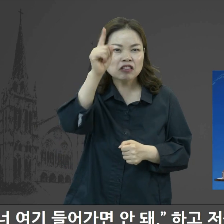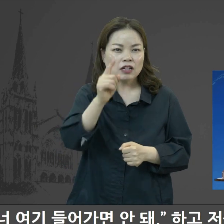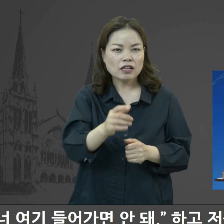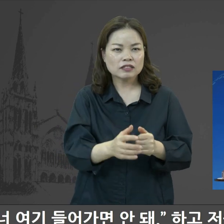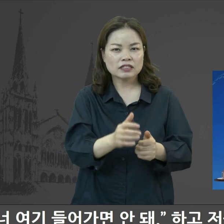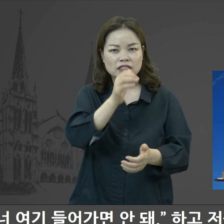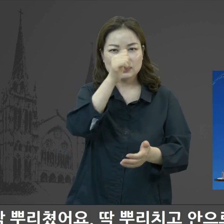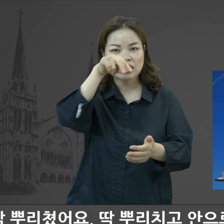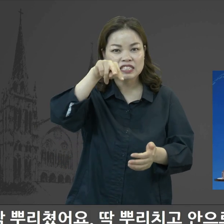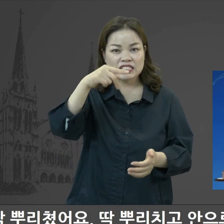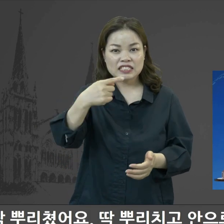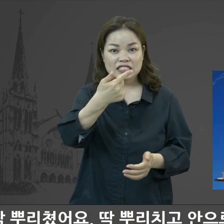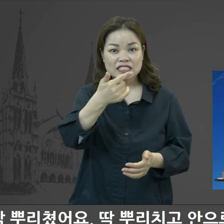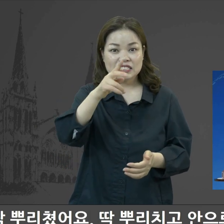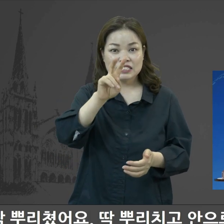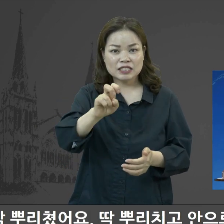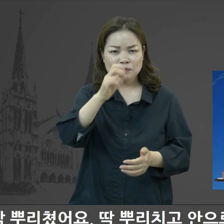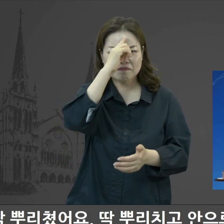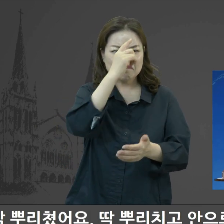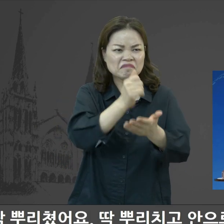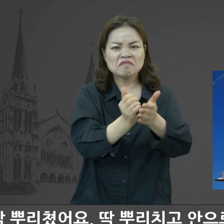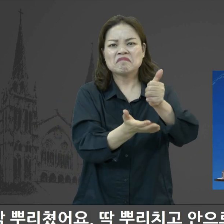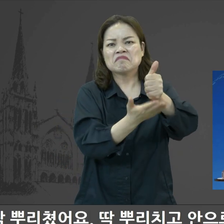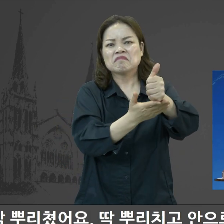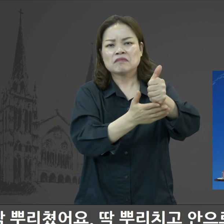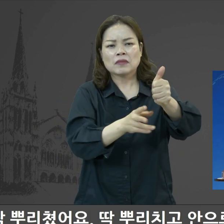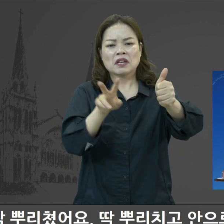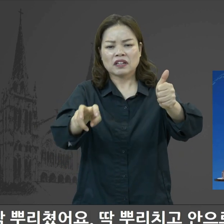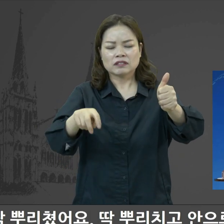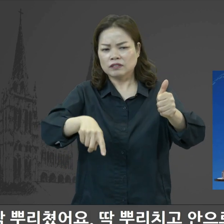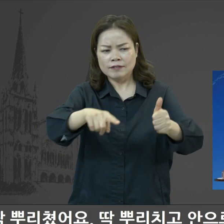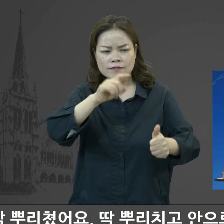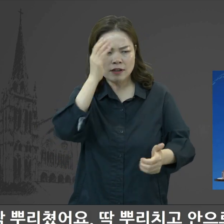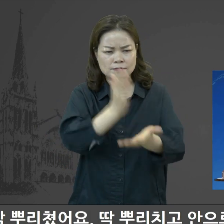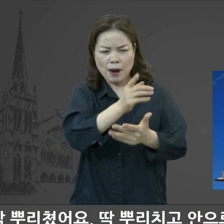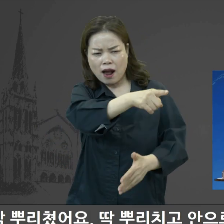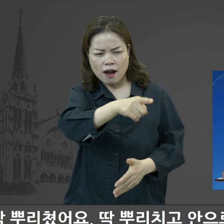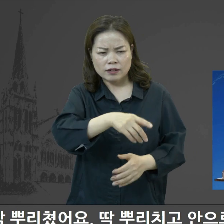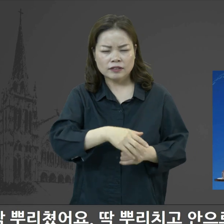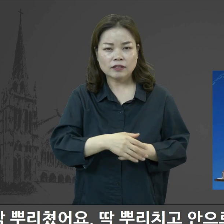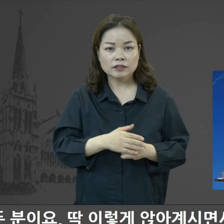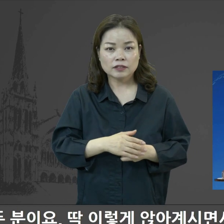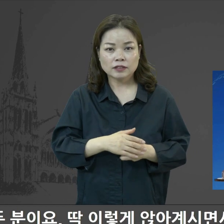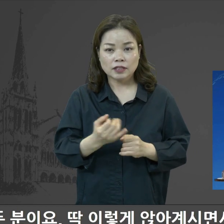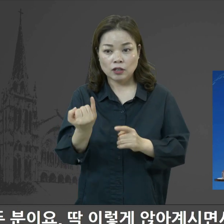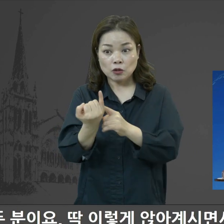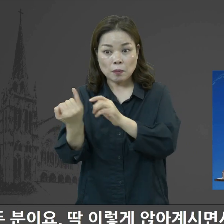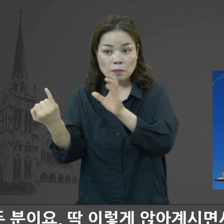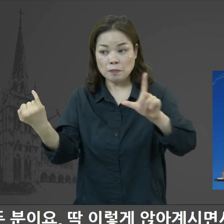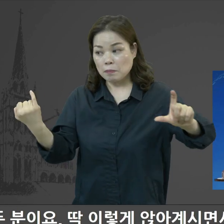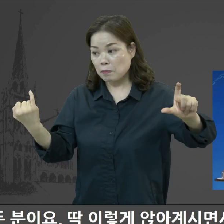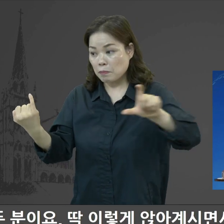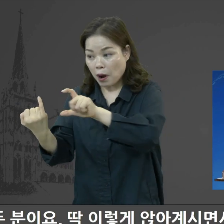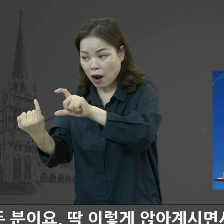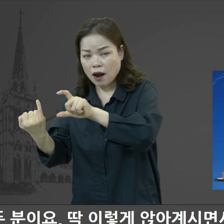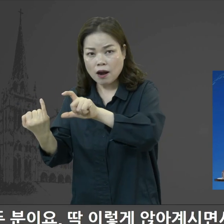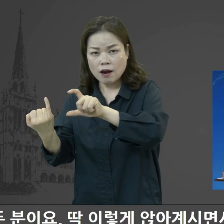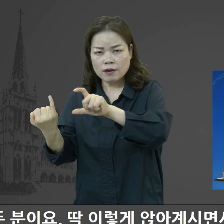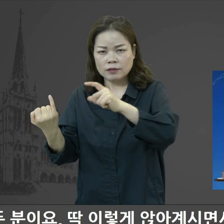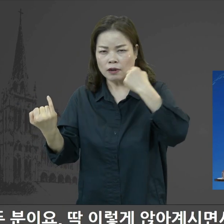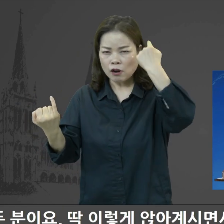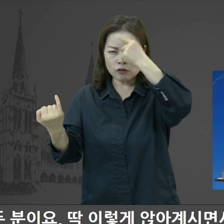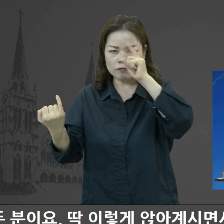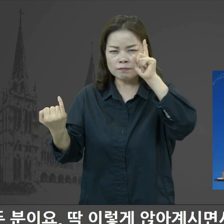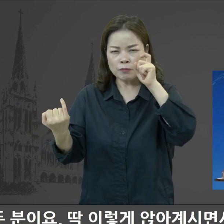스님 2분이서요 딱 이렇게 하고 앉아 계시면서 너 들어가면 알지? 그러면서요 그냥 그런 무언의